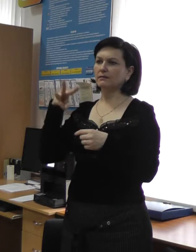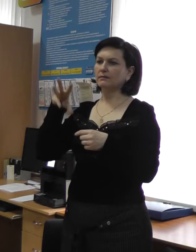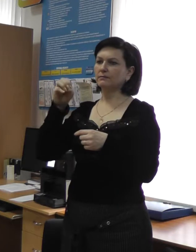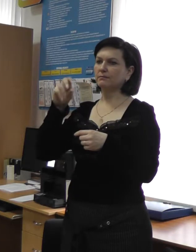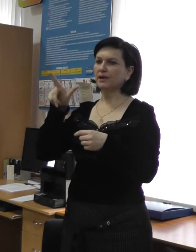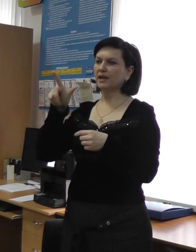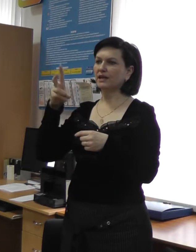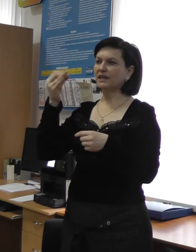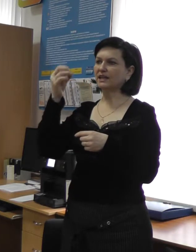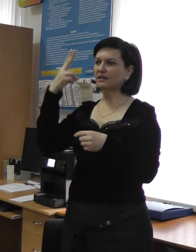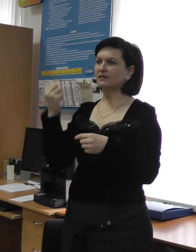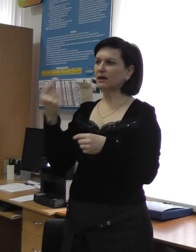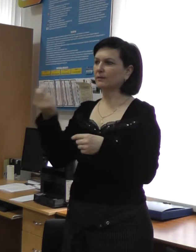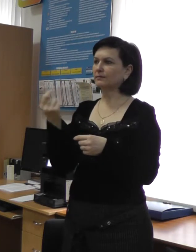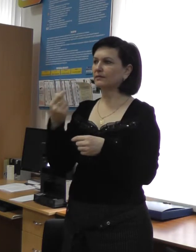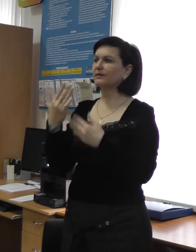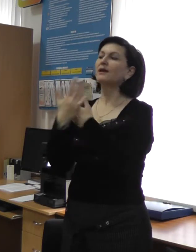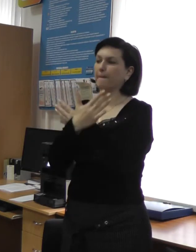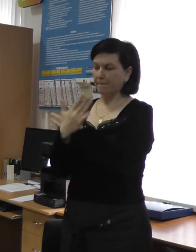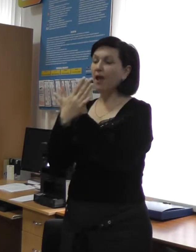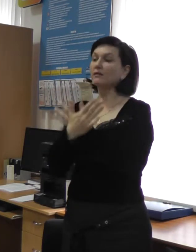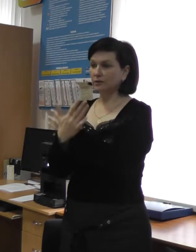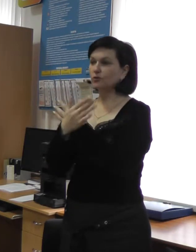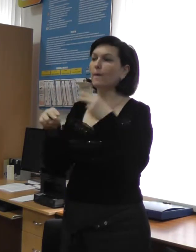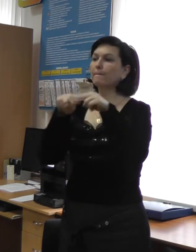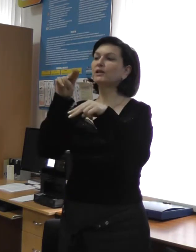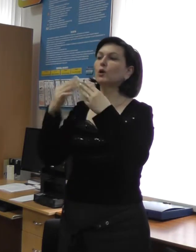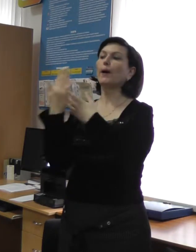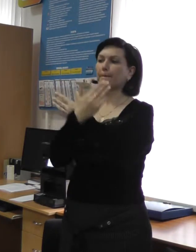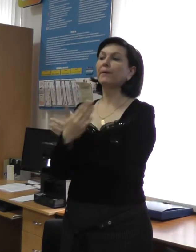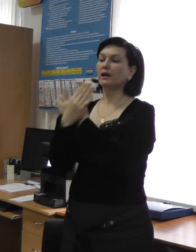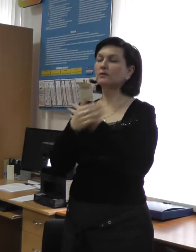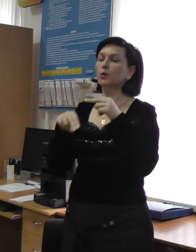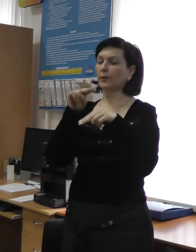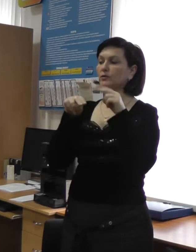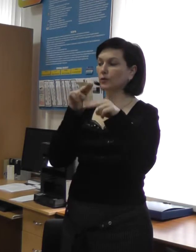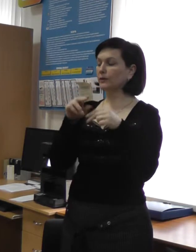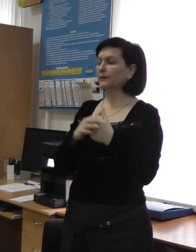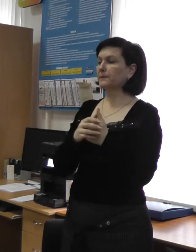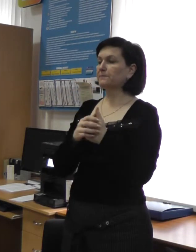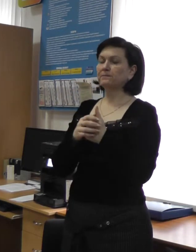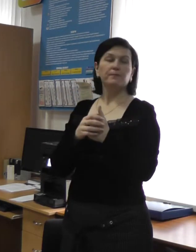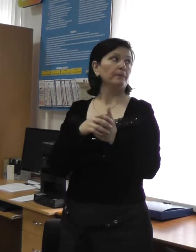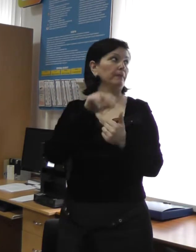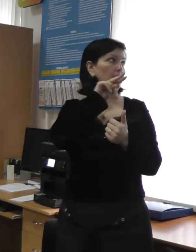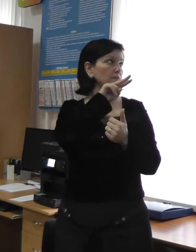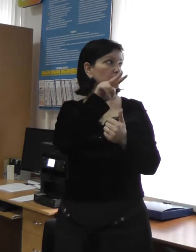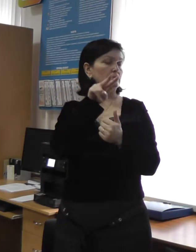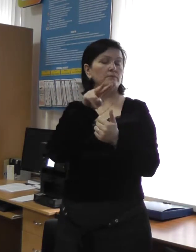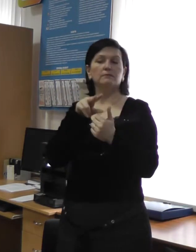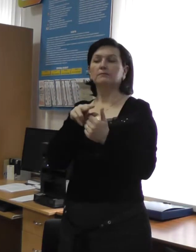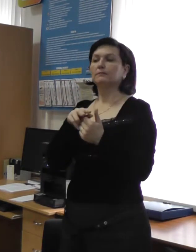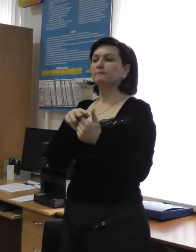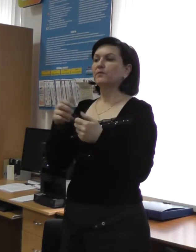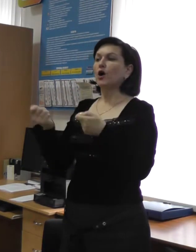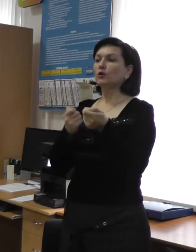предприятием края в этой отрасли. В целом, в период правления Никифораки наблюдался настоящий промышленный бум